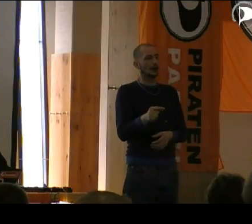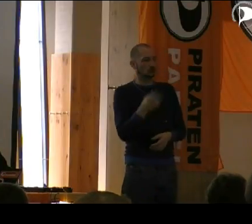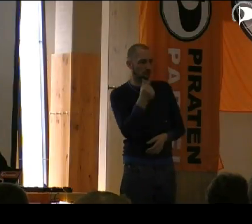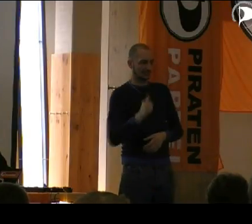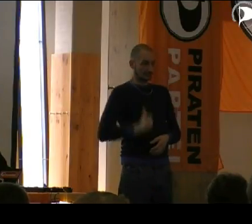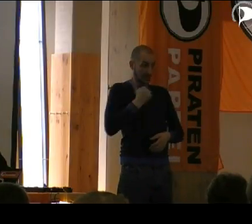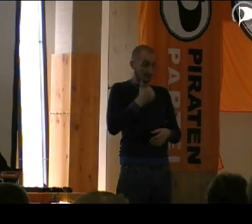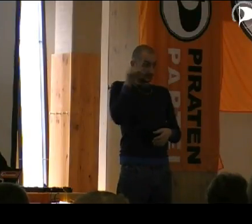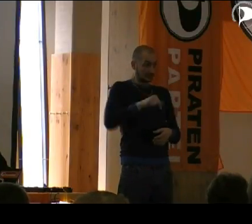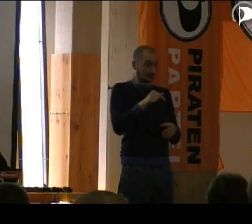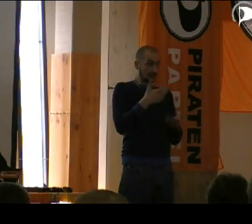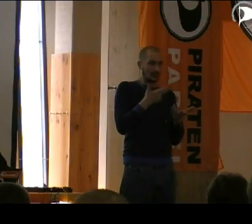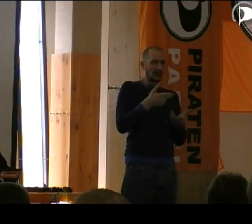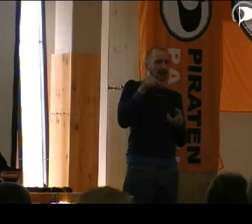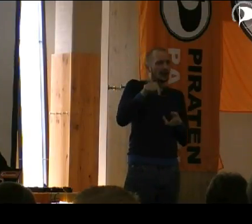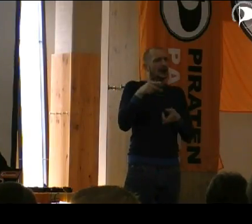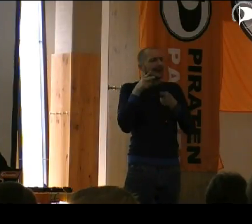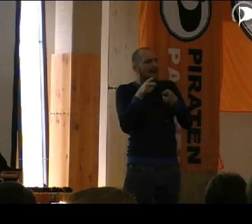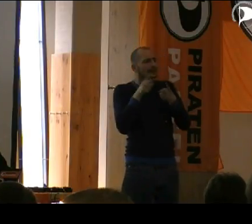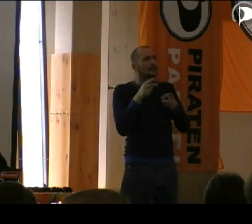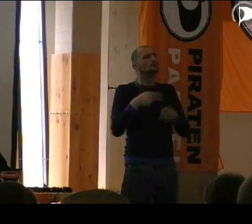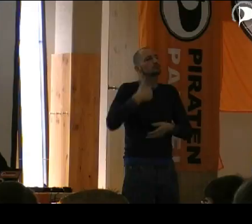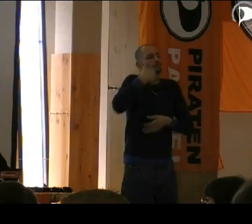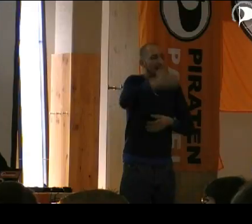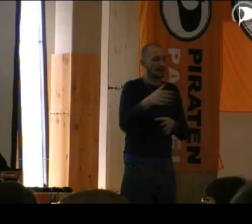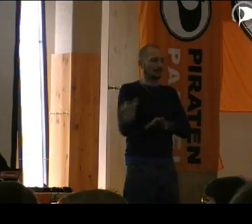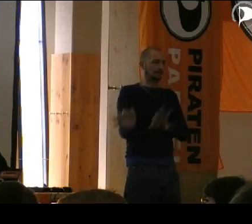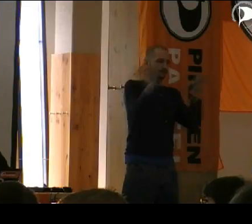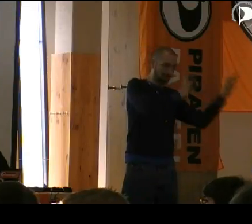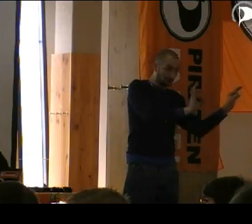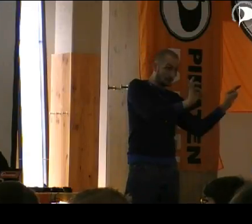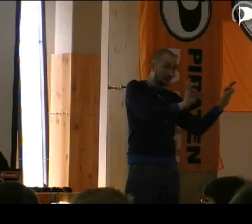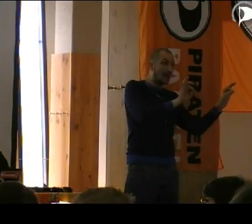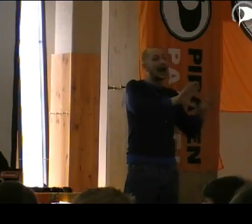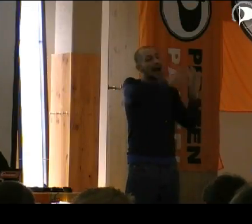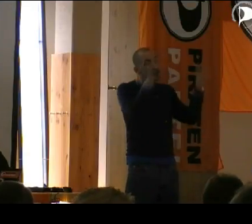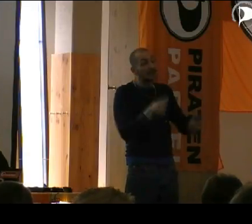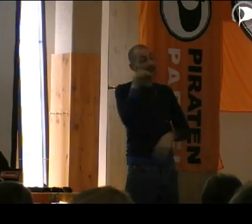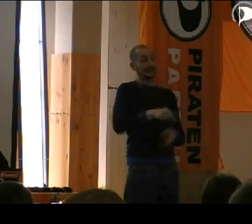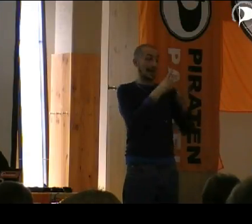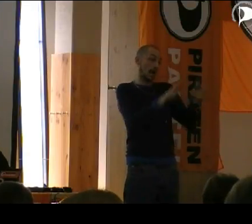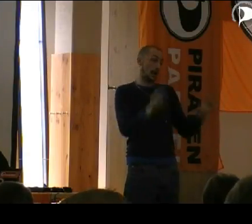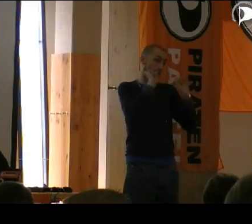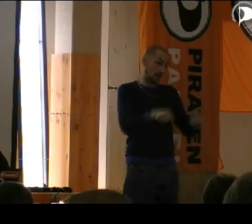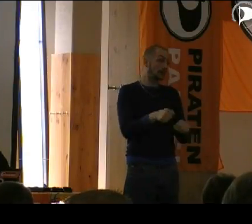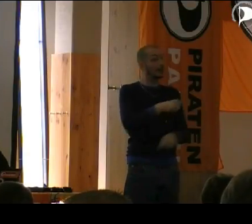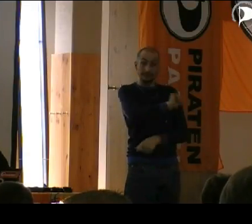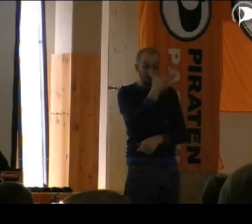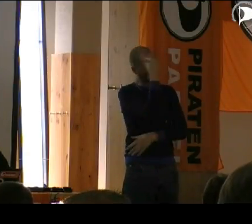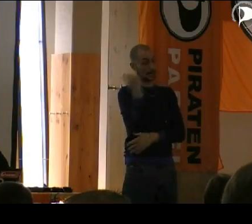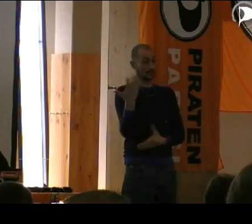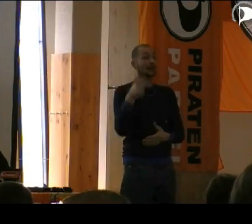sollten wir gerade kritik üben alle bei der verbuchung zum anbieter nicht vergessen dass es alles ehrenamtlich ist und ich weiß dass